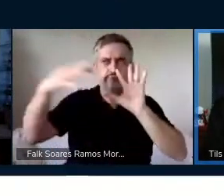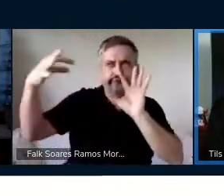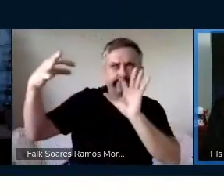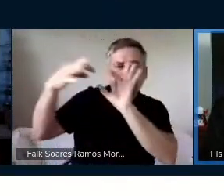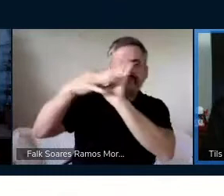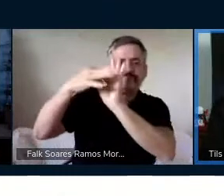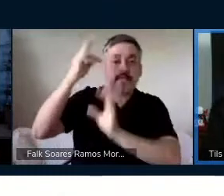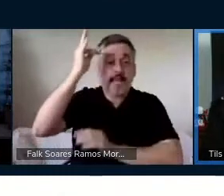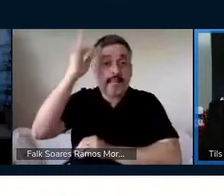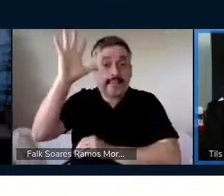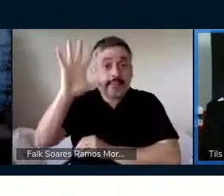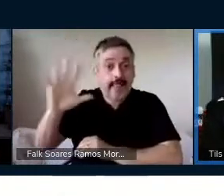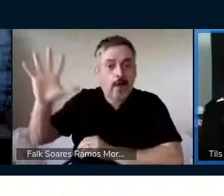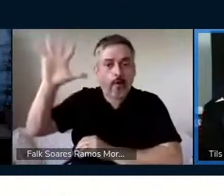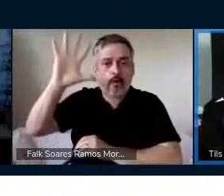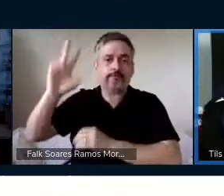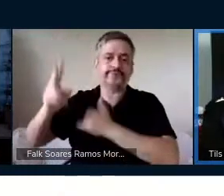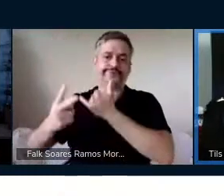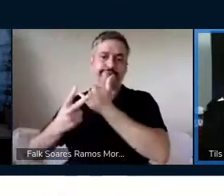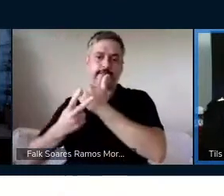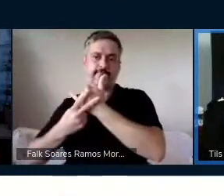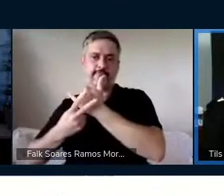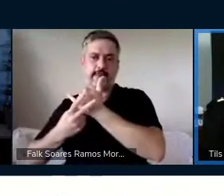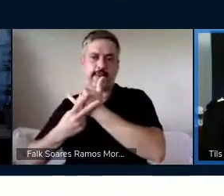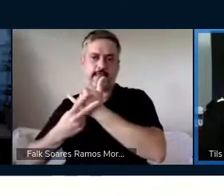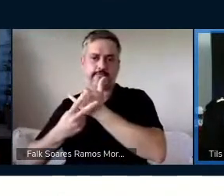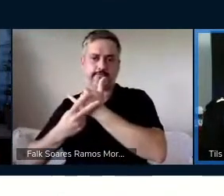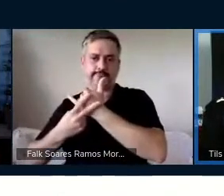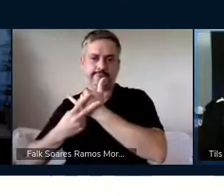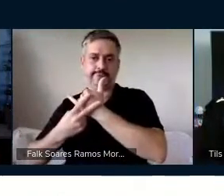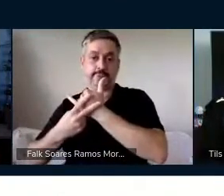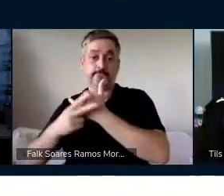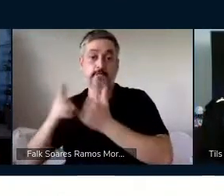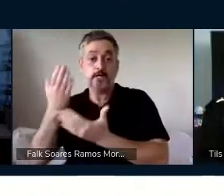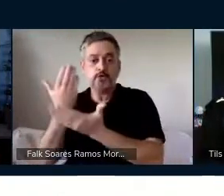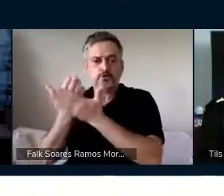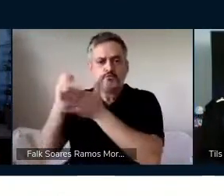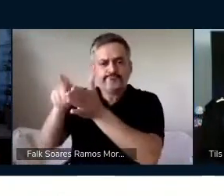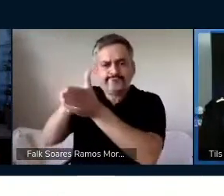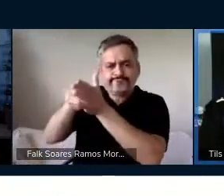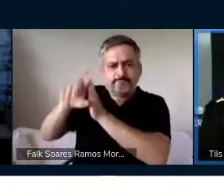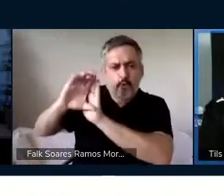sintático-semântico, relativo à teoria da valência,